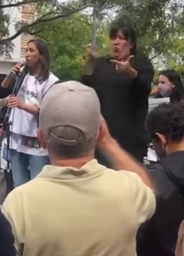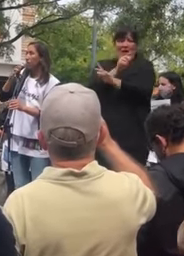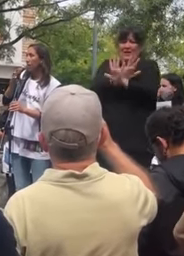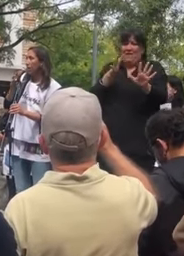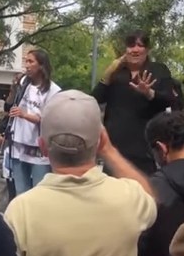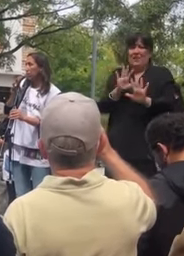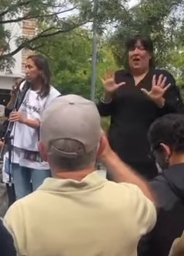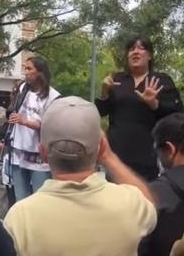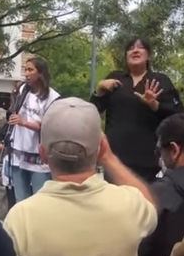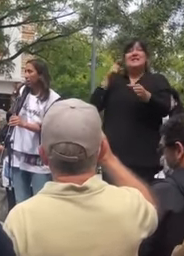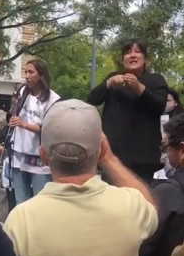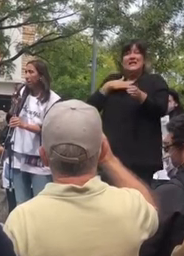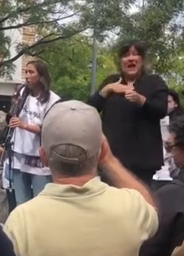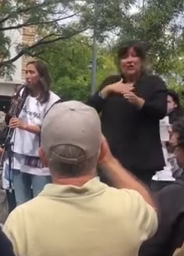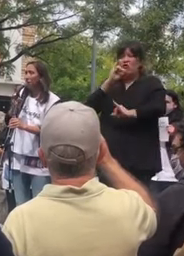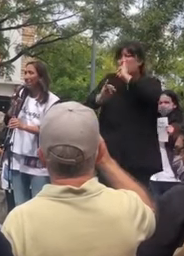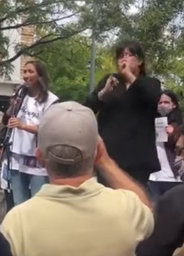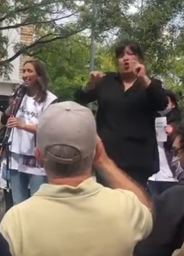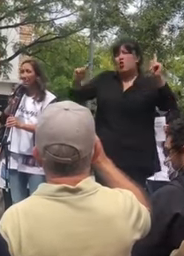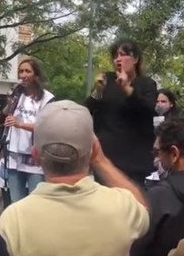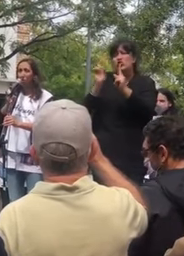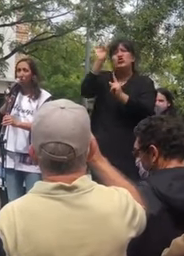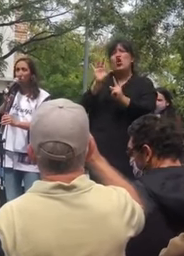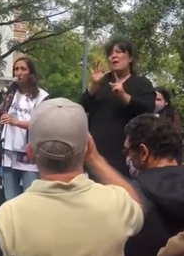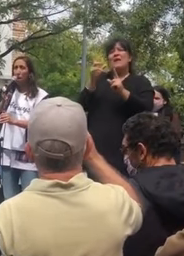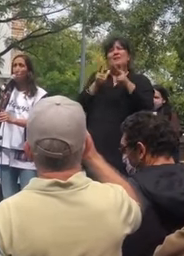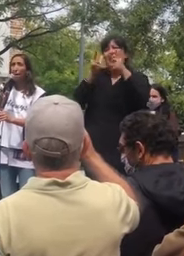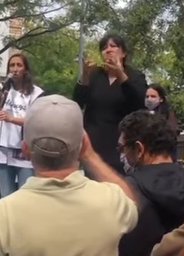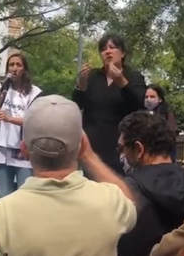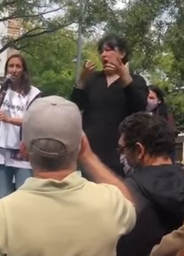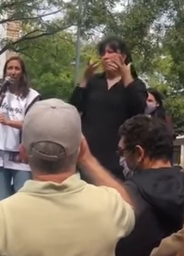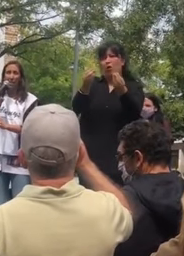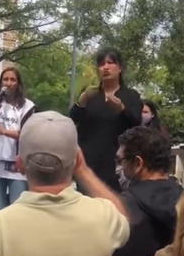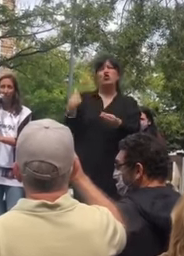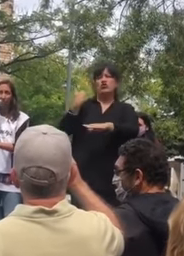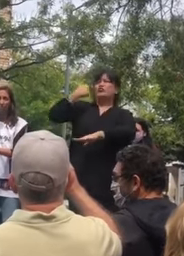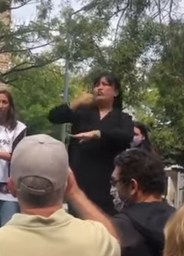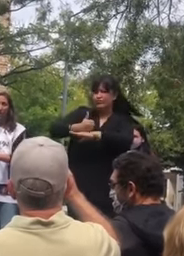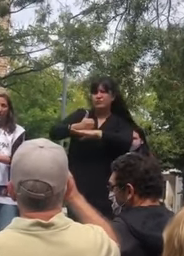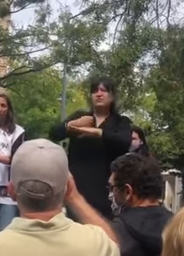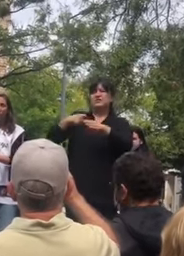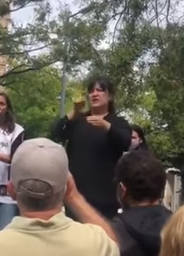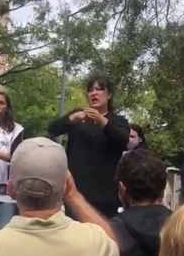Como sindicato, brevemente, solamente dejar el apoyo. Vamos a estar acá.